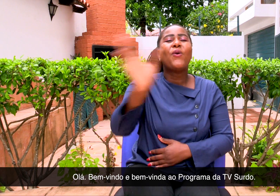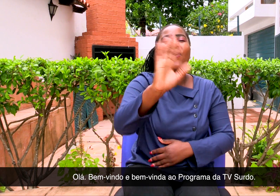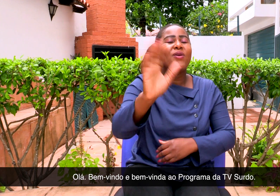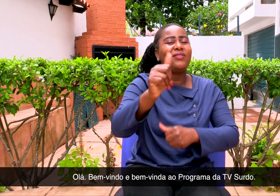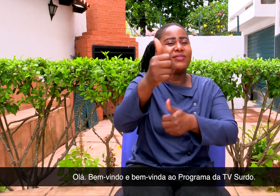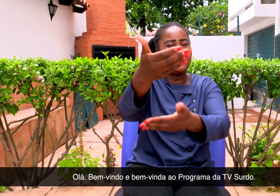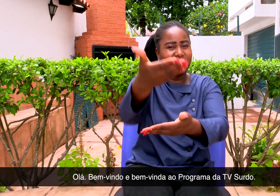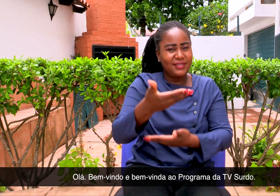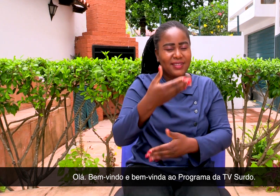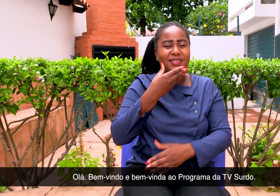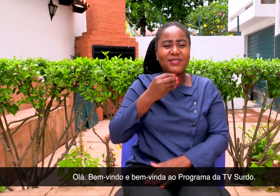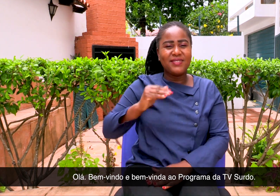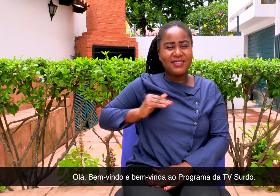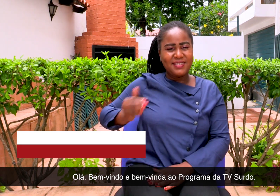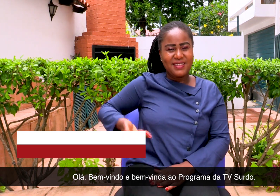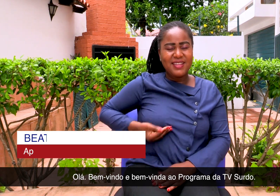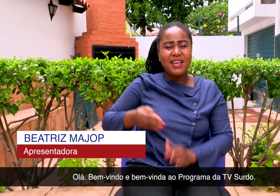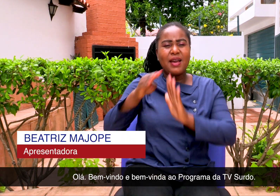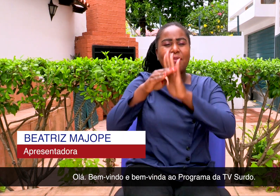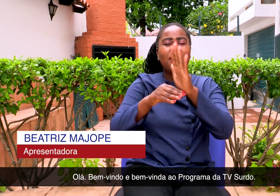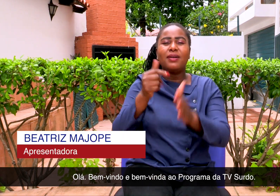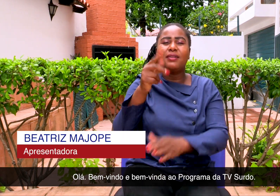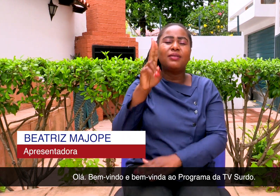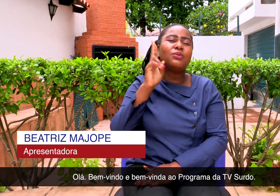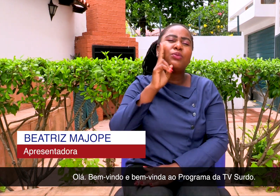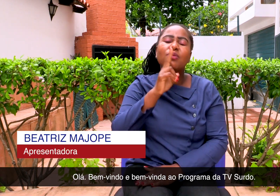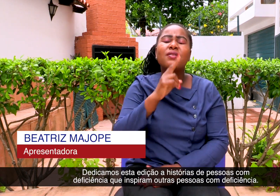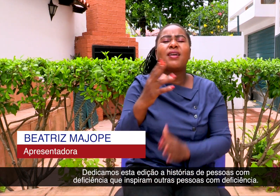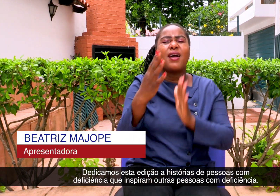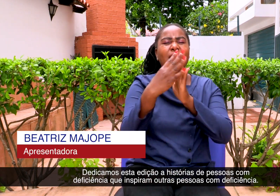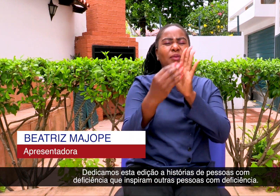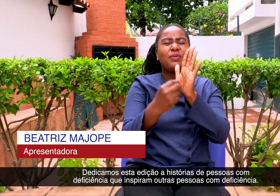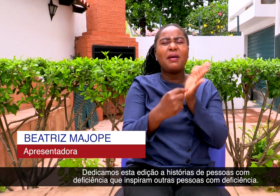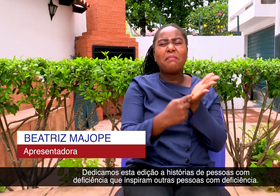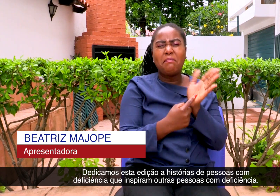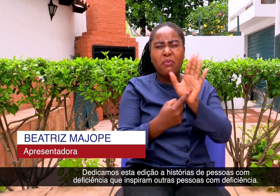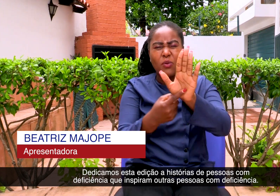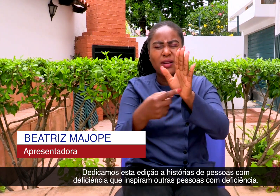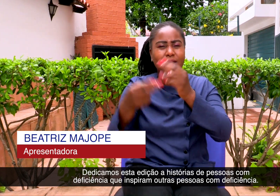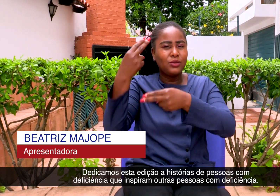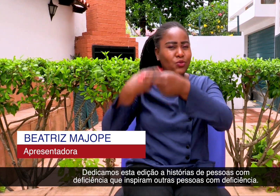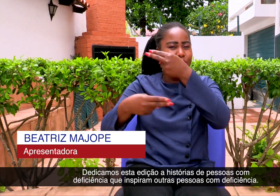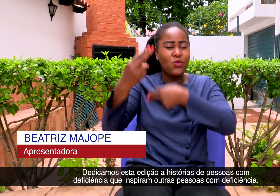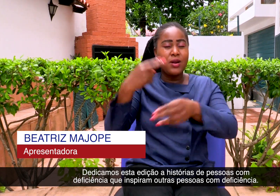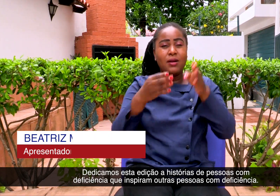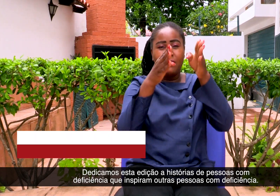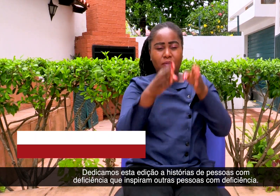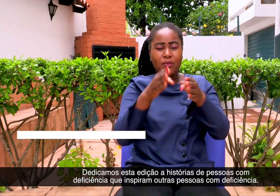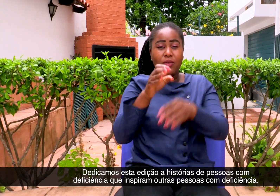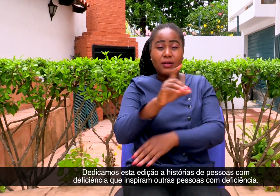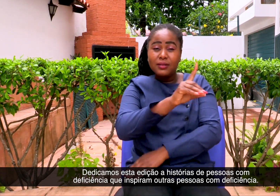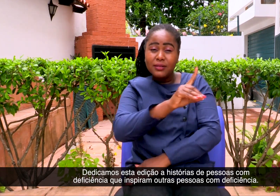Olá, bem-vindo e bem-vinda ao programa da TV Surdo. Dedicamos esta edição a histórias de pessoas